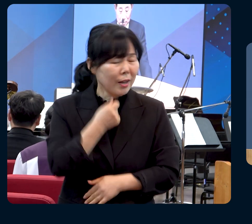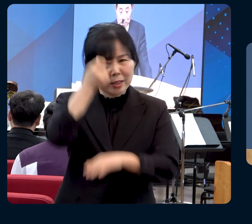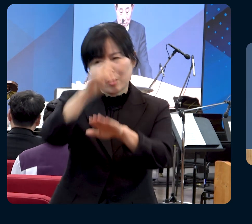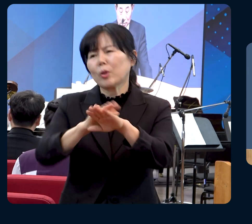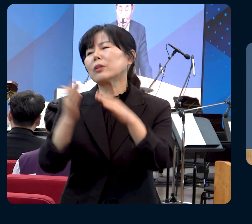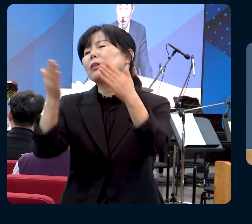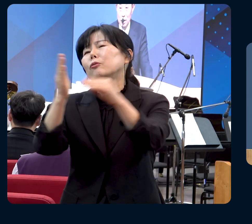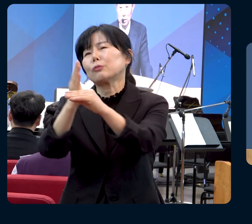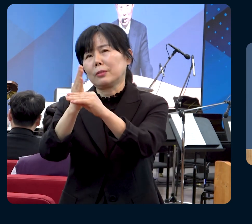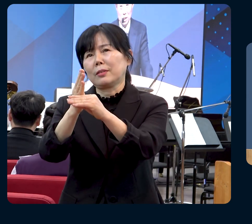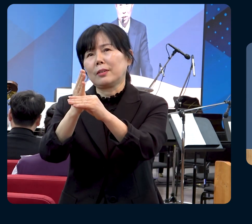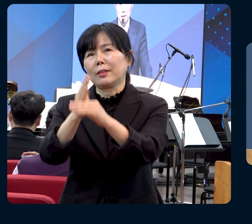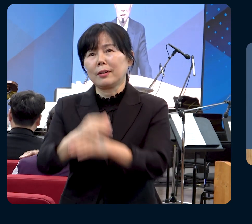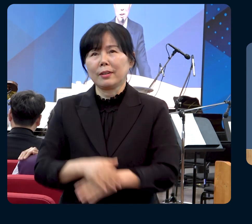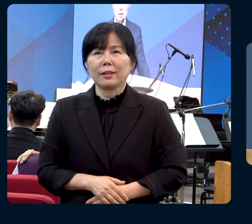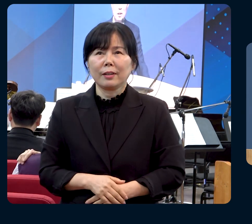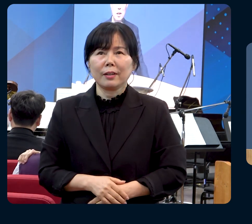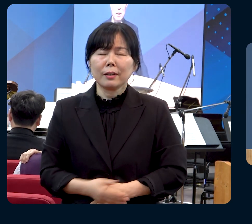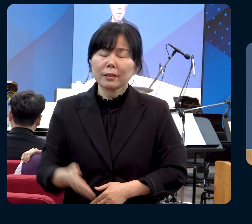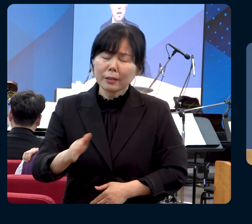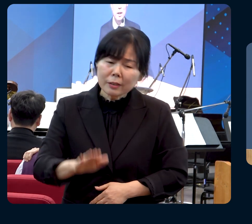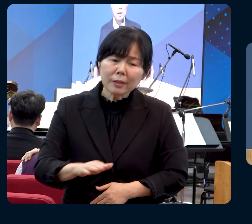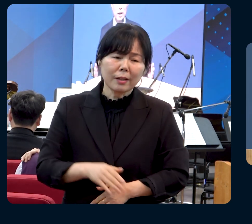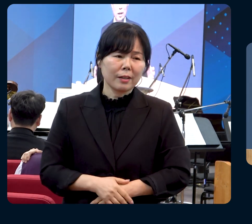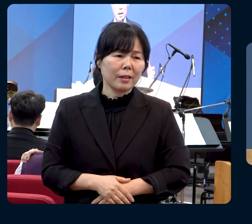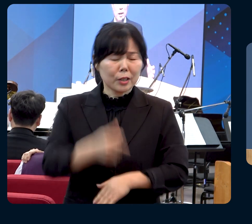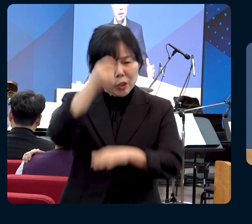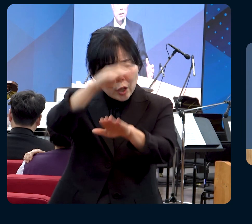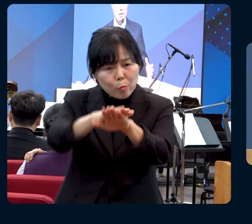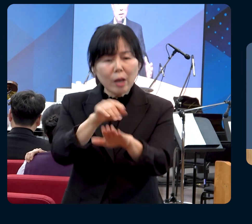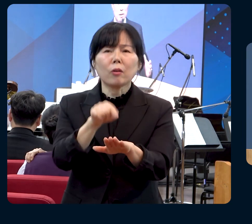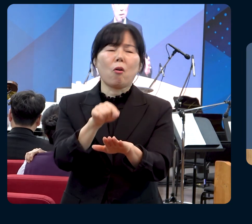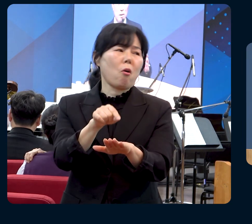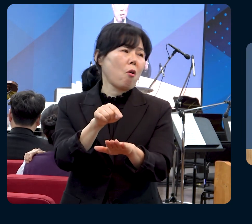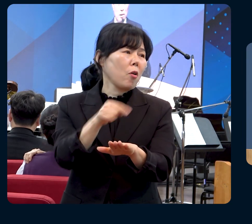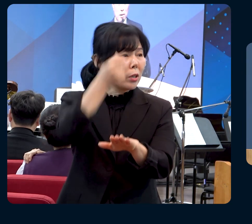합니다. 근데 사실 예배라는 게